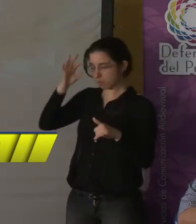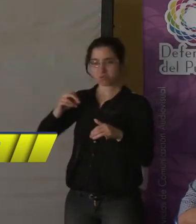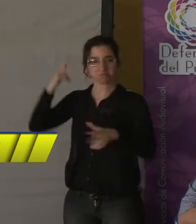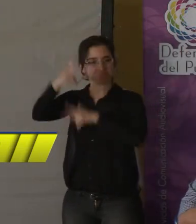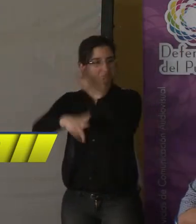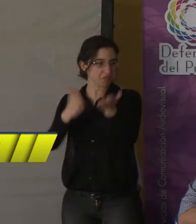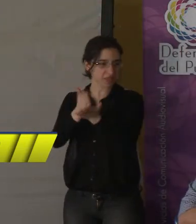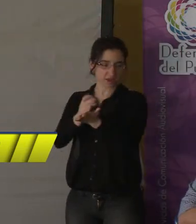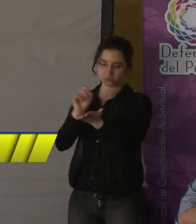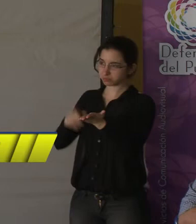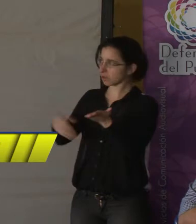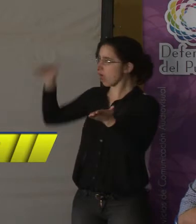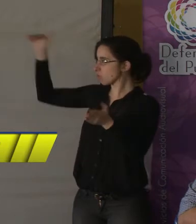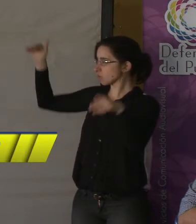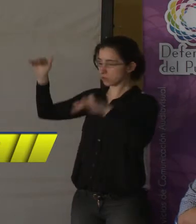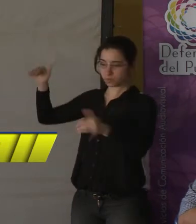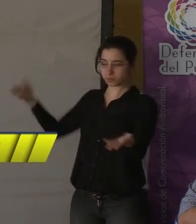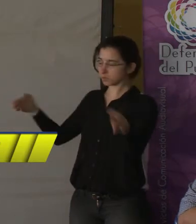los adultos.